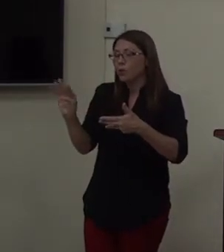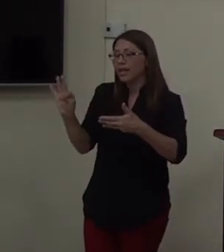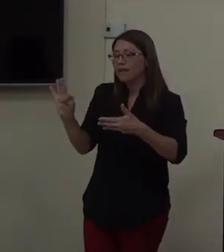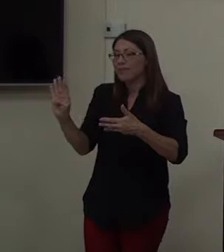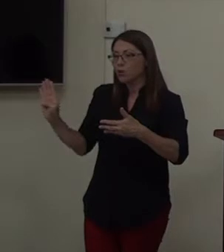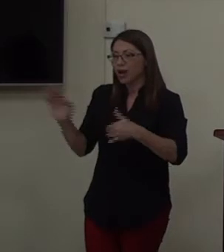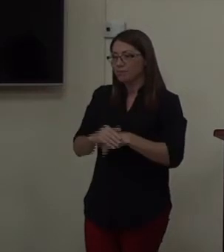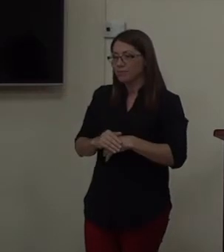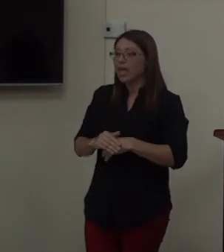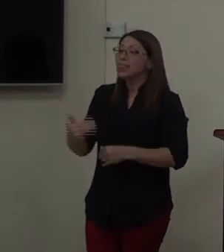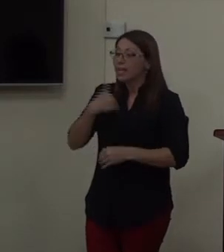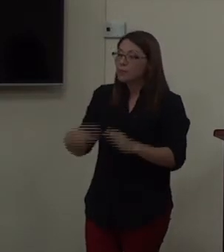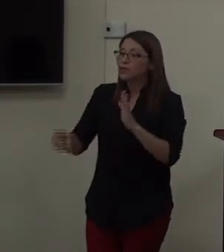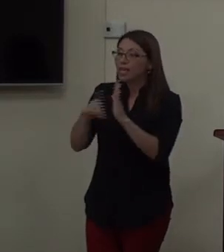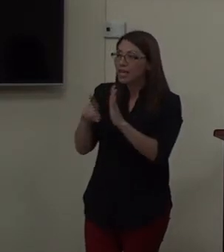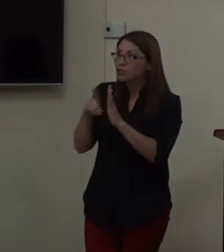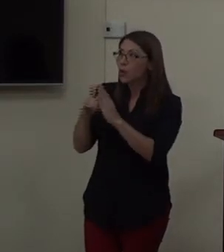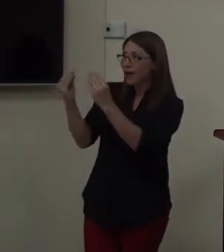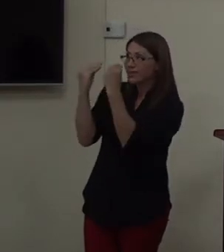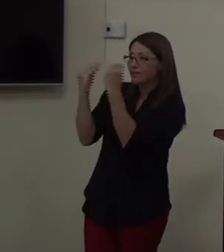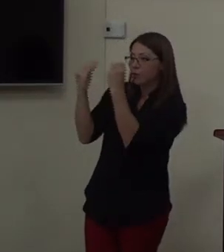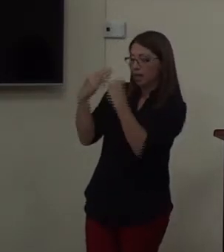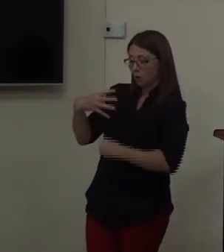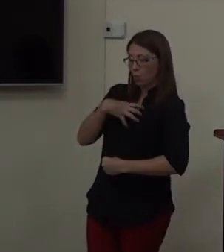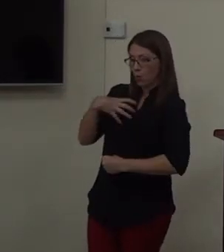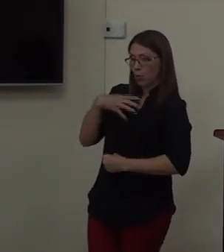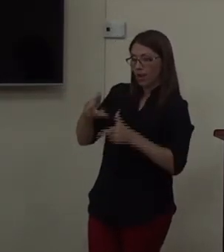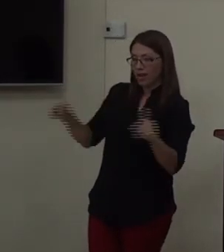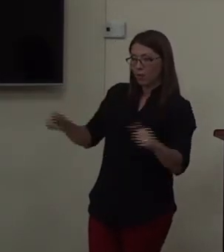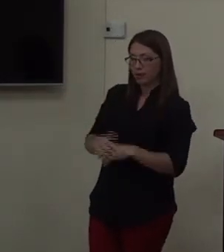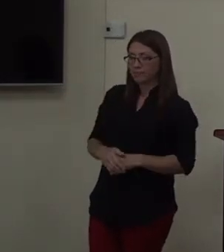Brunca. Tenemos derecho a recibir una educación en nuestra propia lengua.